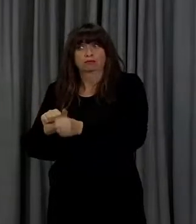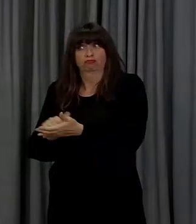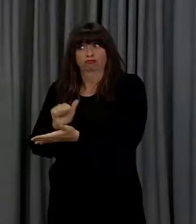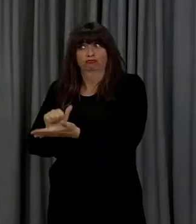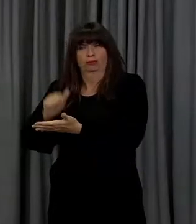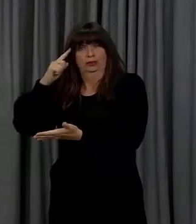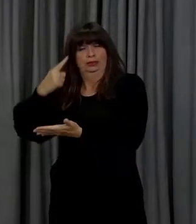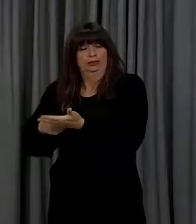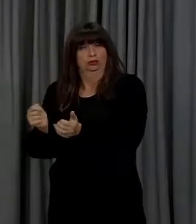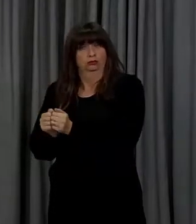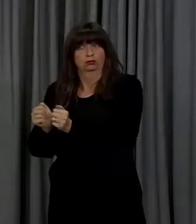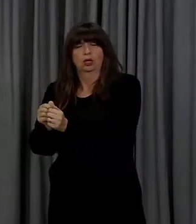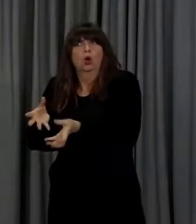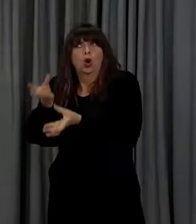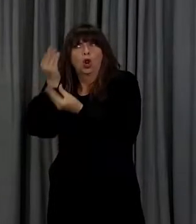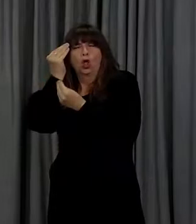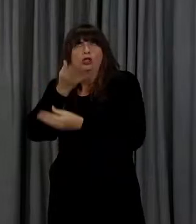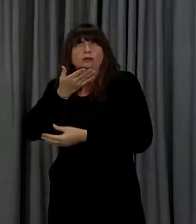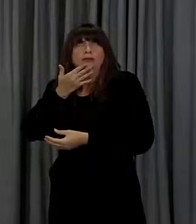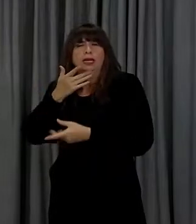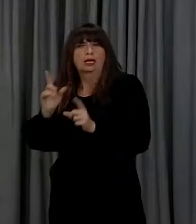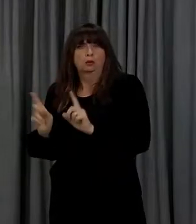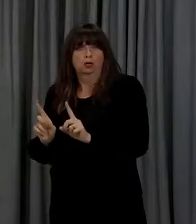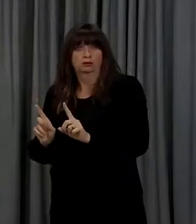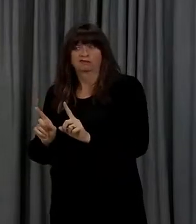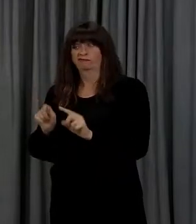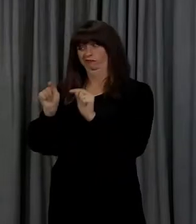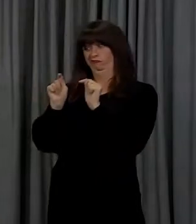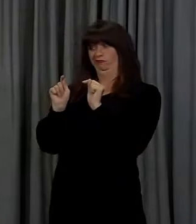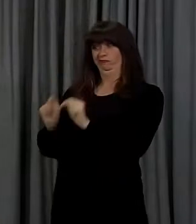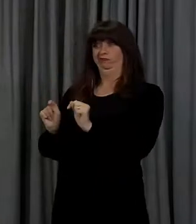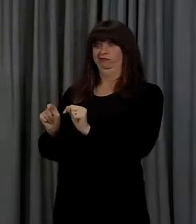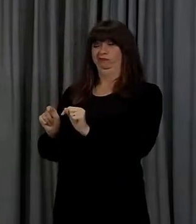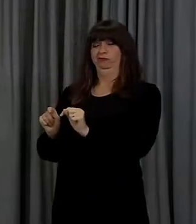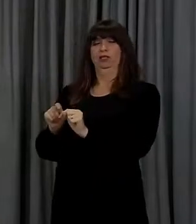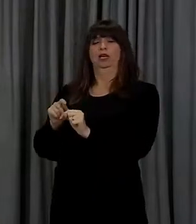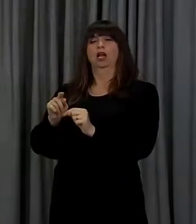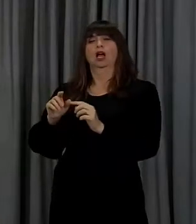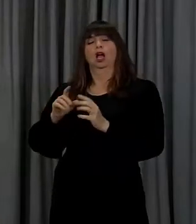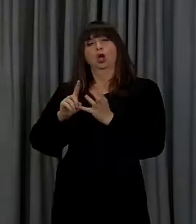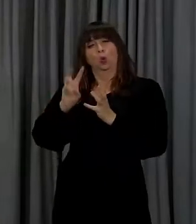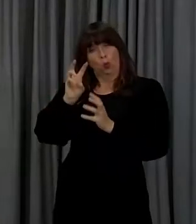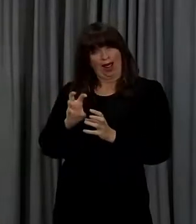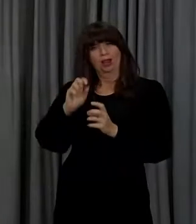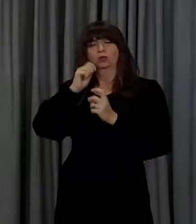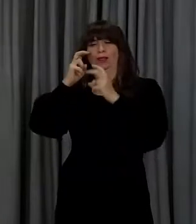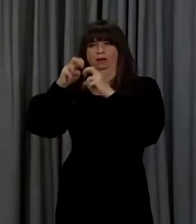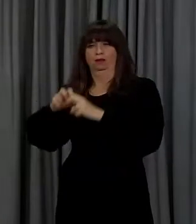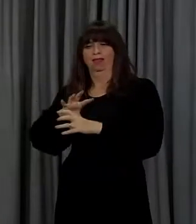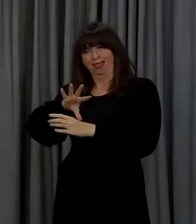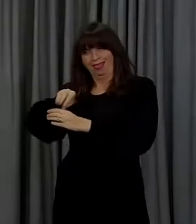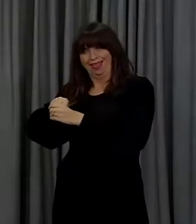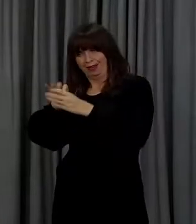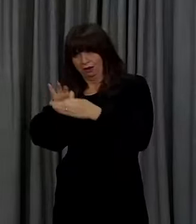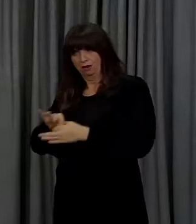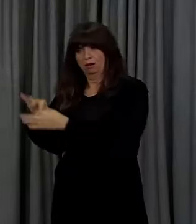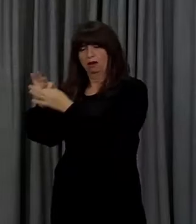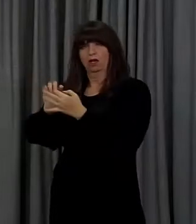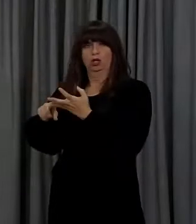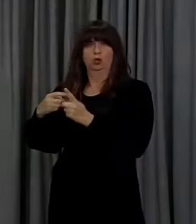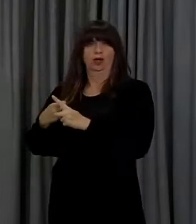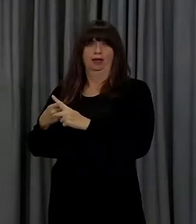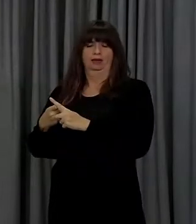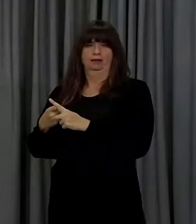bod, ond oedd y ffili i wneud hwnna'n ffurfiol, ond mae'n falch dwi'n meddwl bod nhw wedi cael y statws yna nawr.